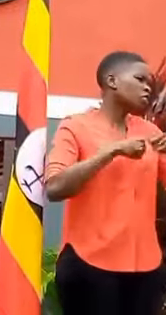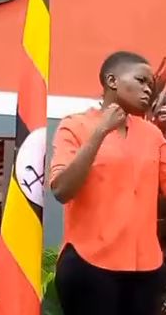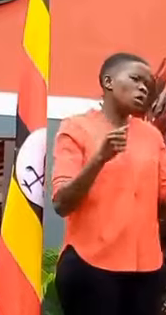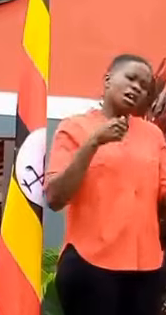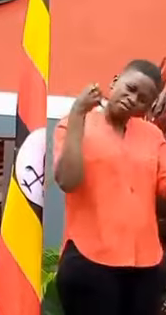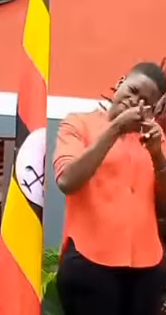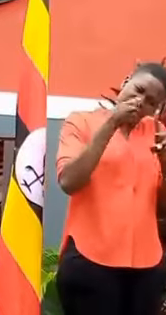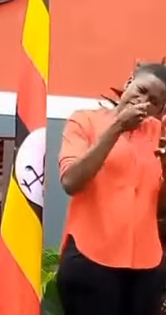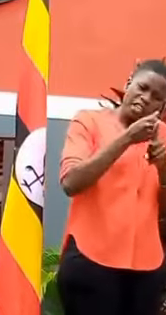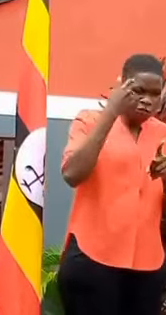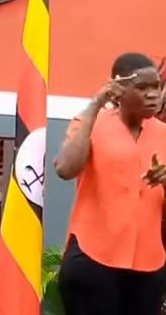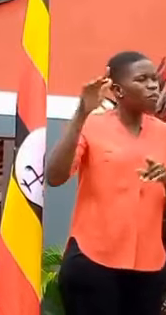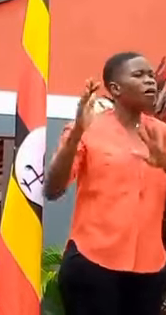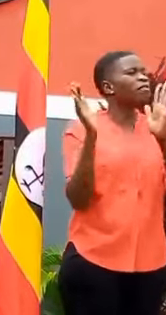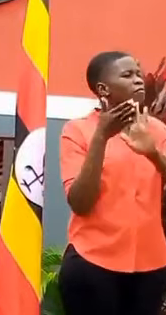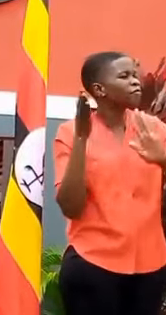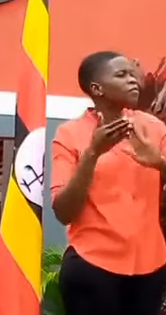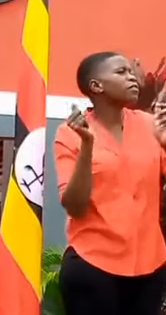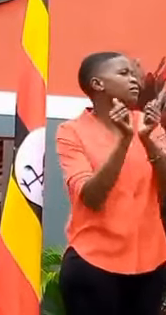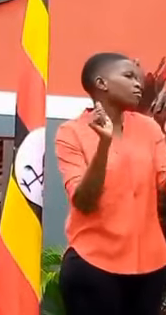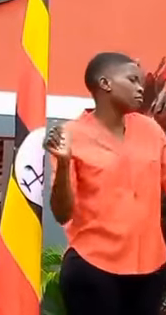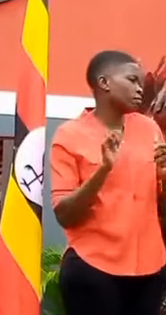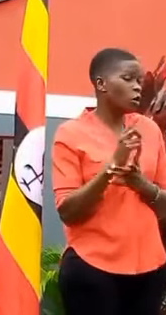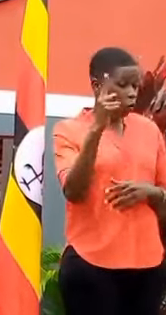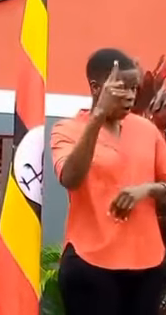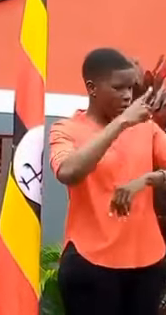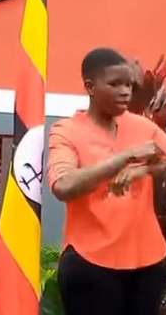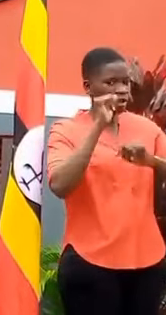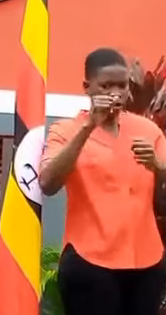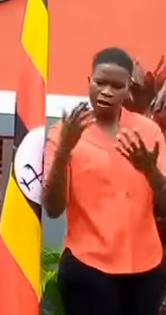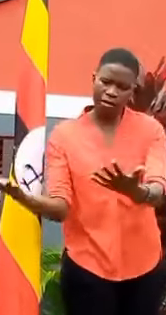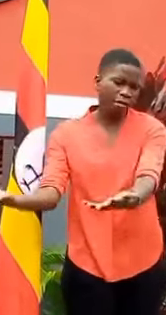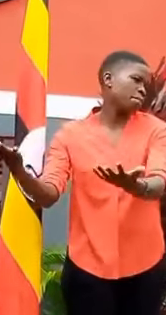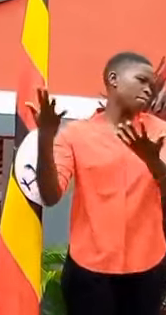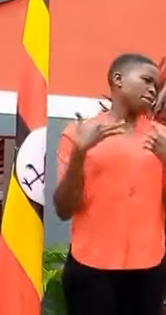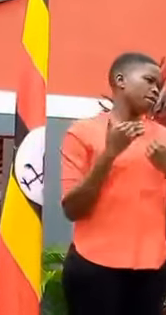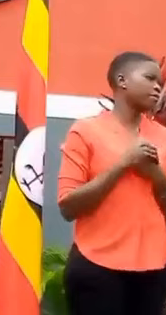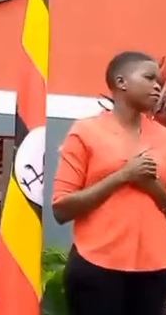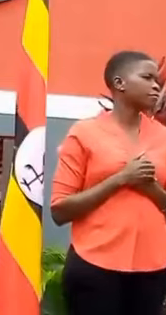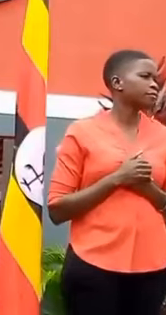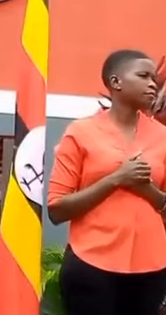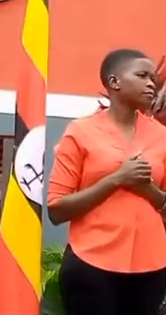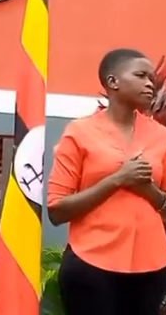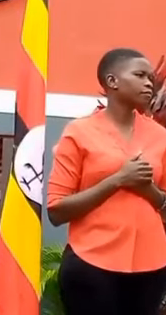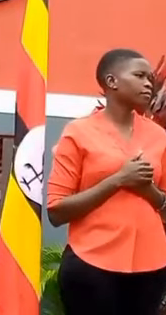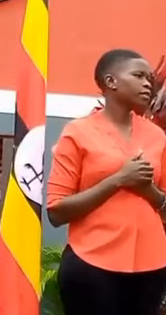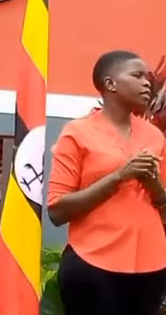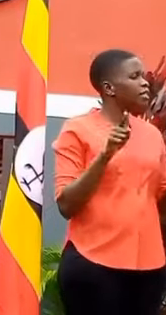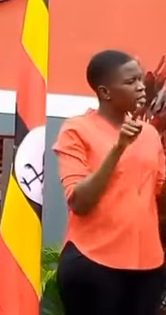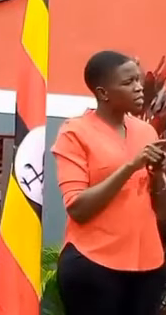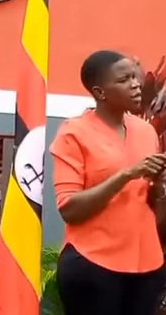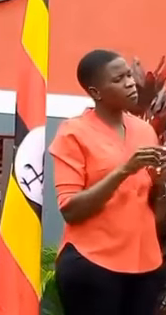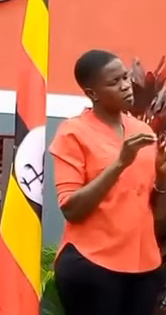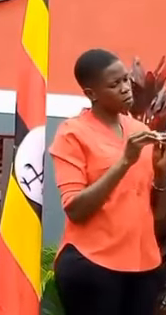nga tubabanja ate tujja bafuna one day. Njagala n'okwongera eddoboozi yange kusaasira baganda baffe Abasiraamu.